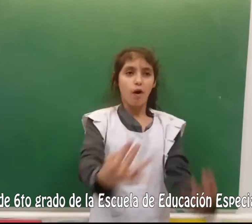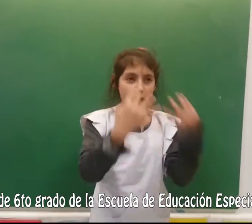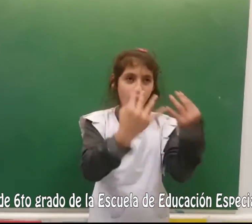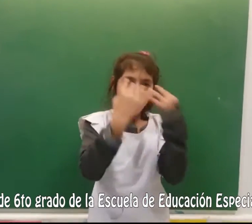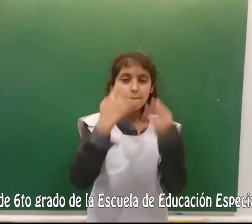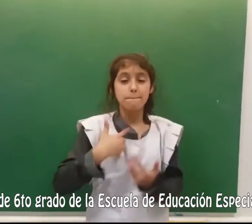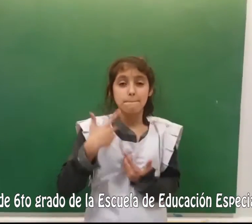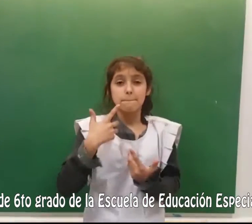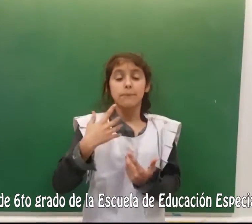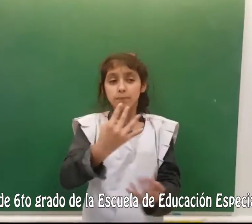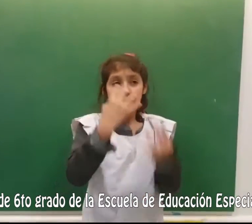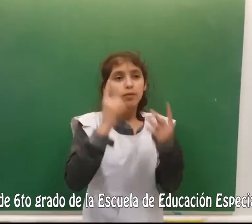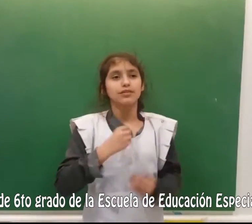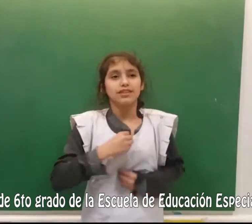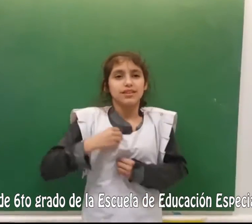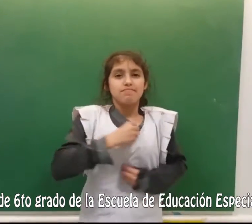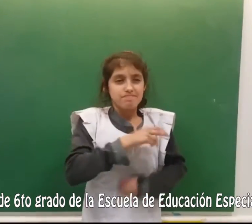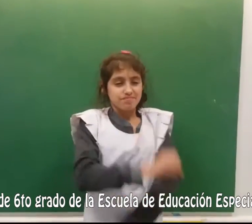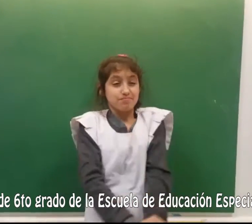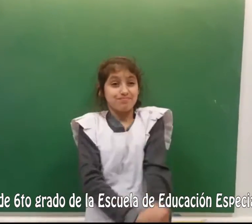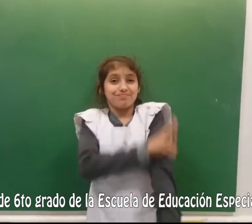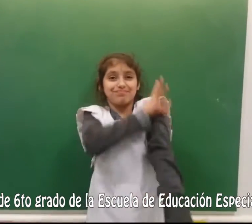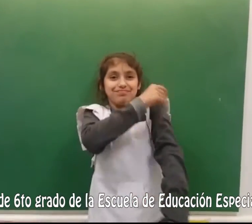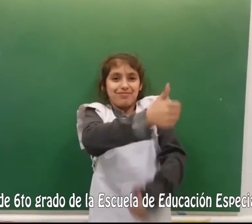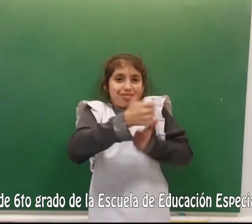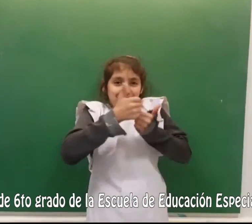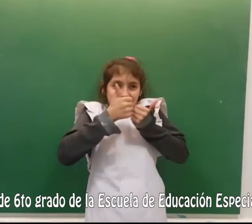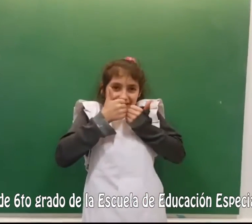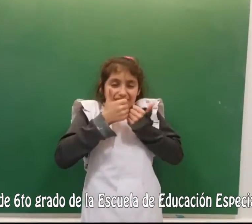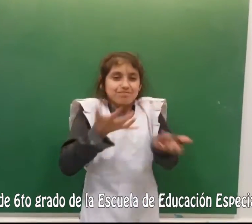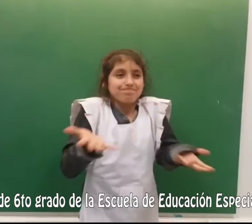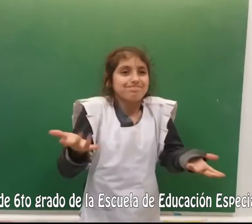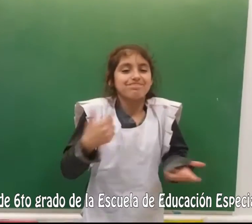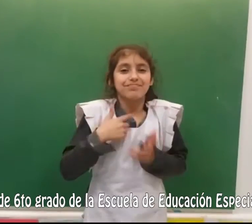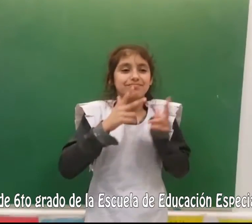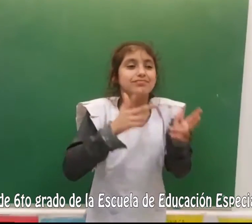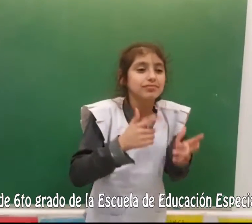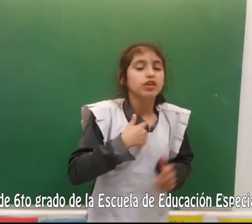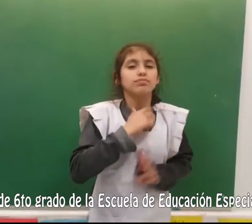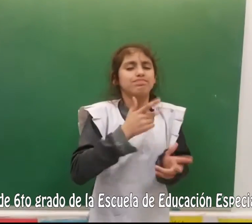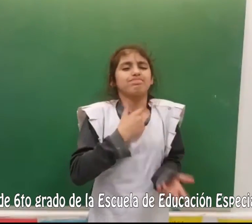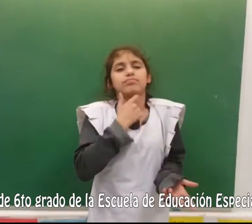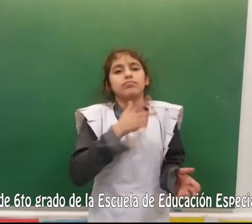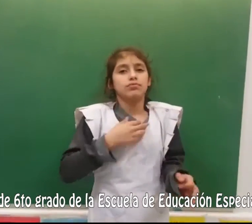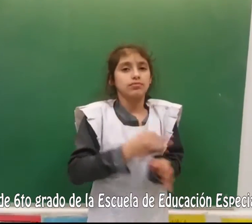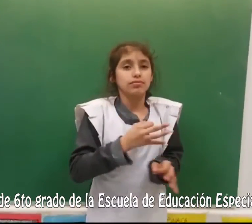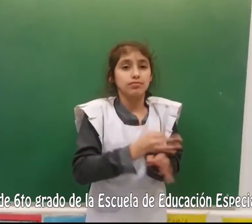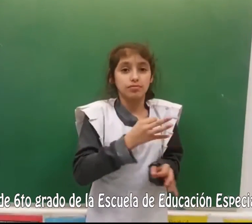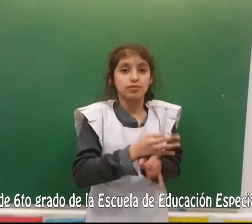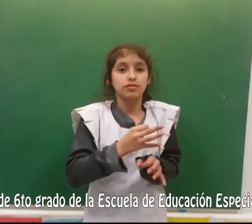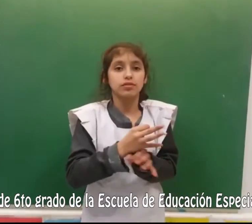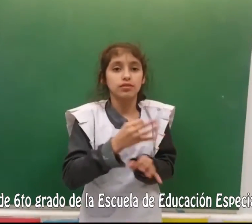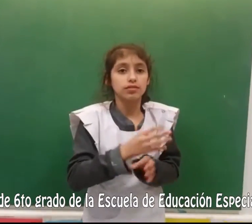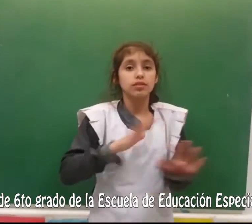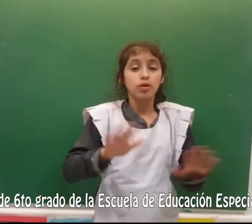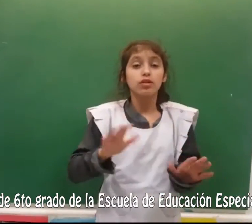escuela, siempre éramos los mismos, y entonces cuando me empezaron a mirar, yo empecé a sentir mucha emoción cuando los tenía cerca. Ya no